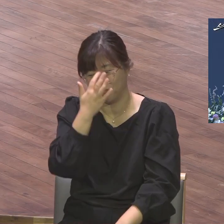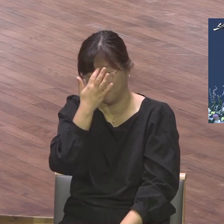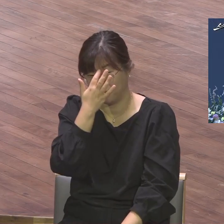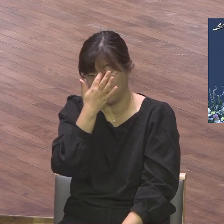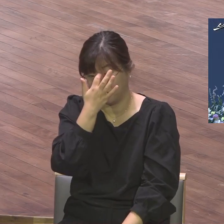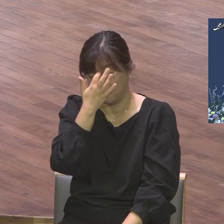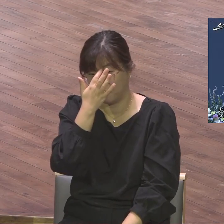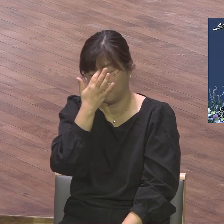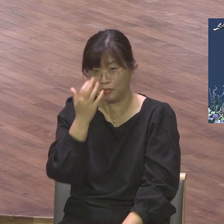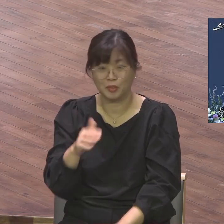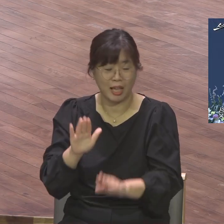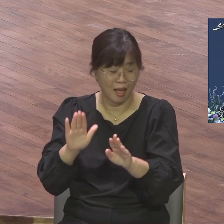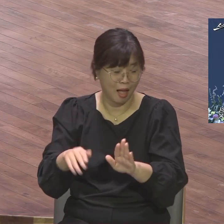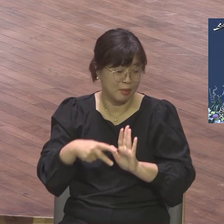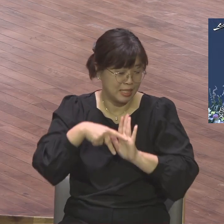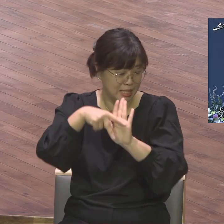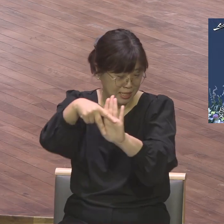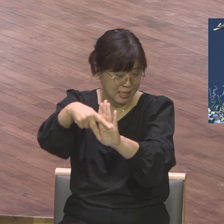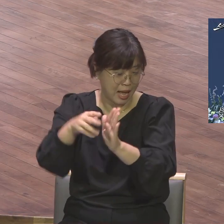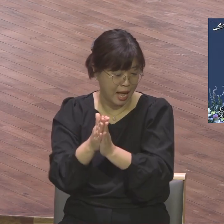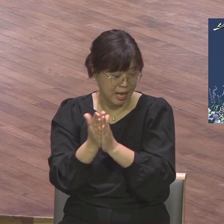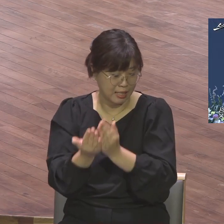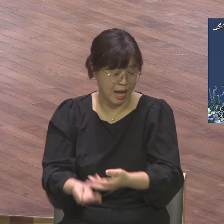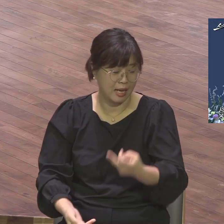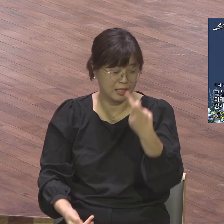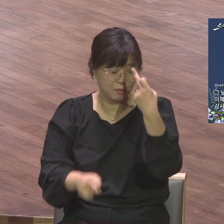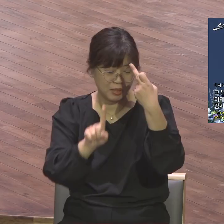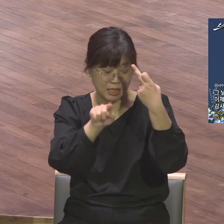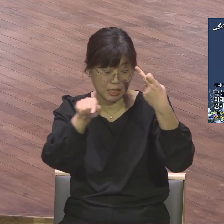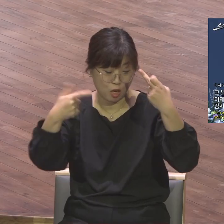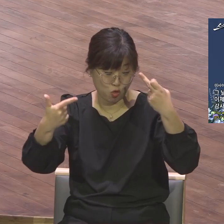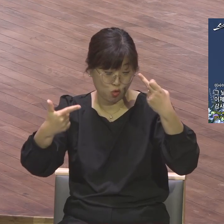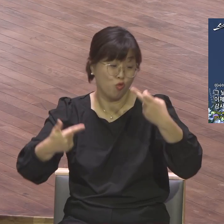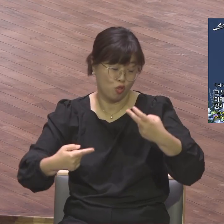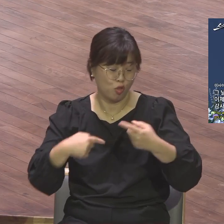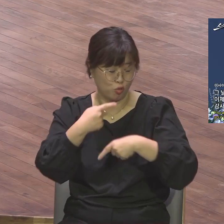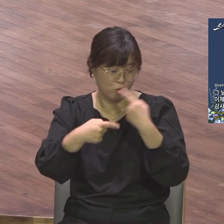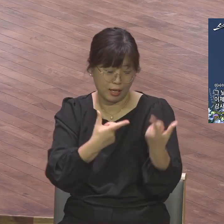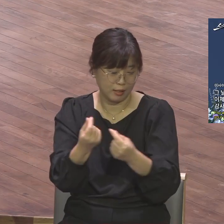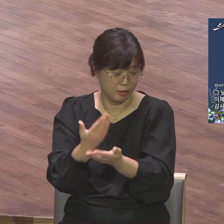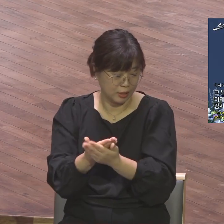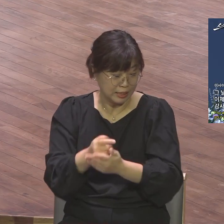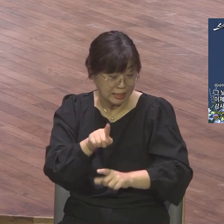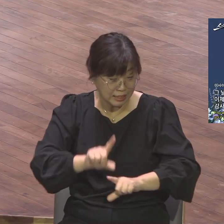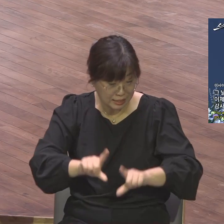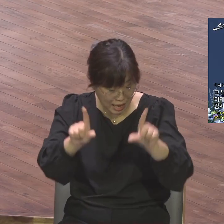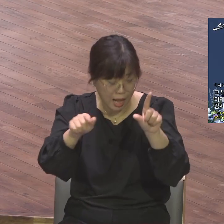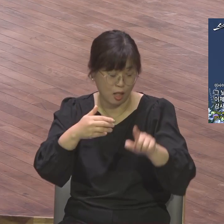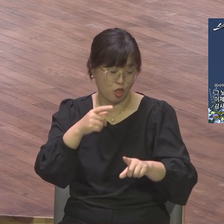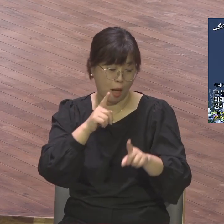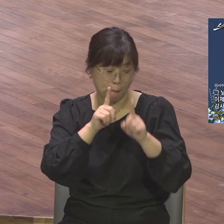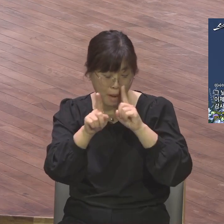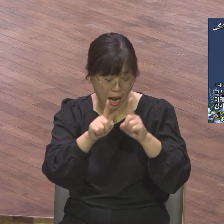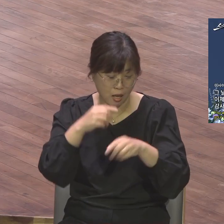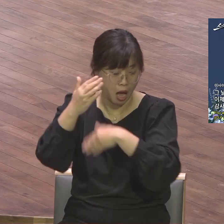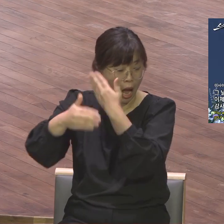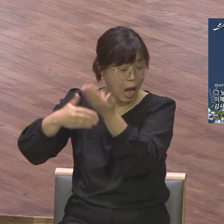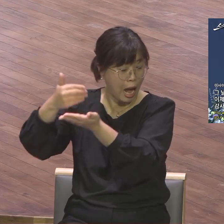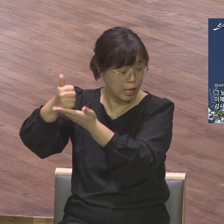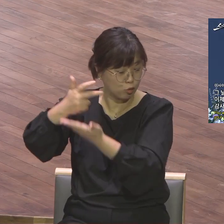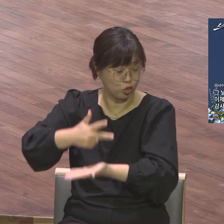하나님 말씀 이사야 12장 1절로 6절까지 교독합니다. 그날에 너가 말하기를